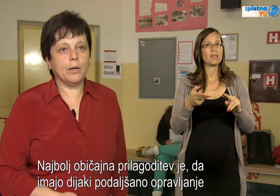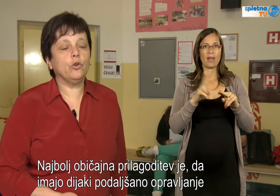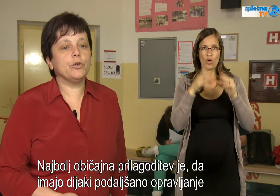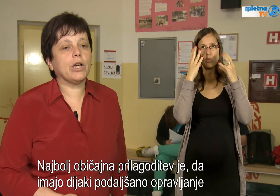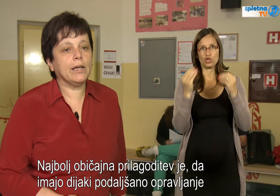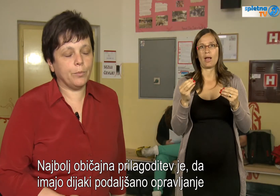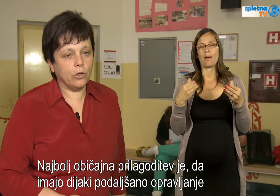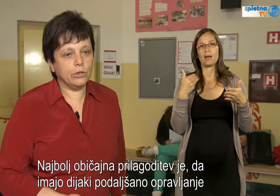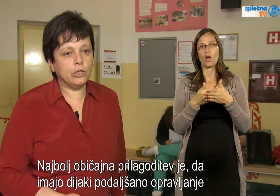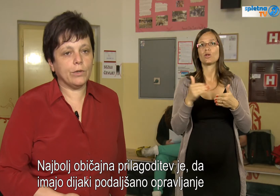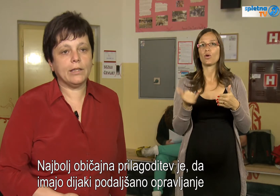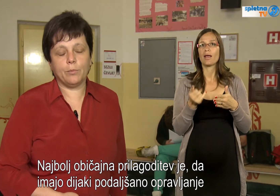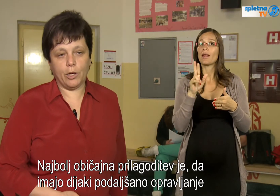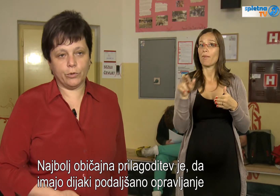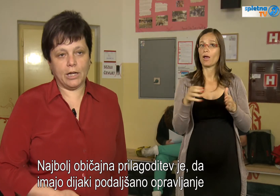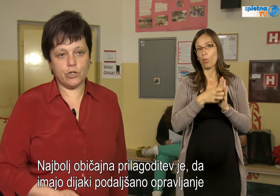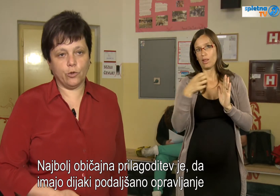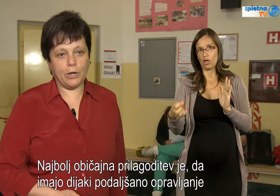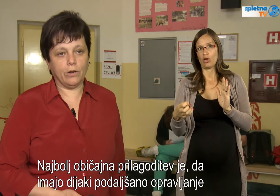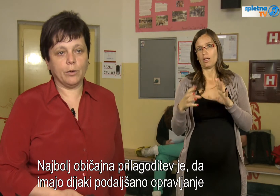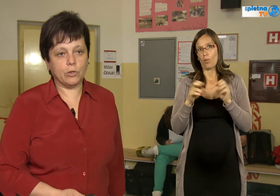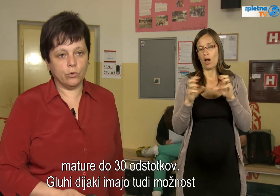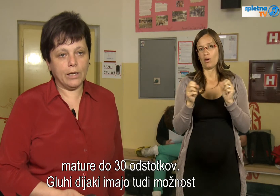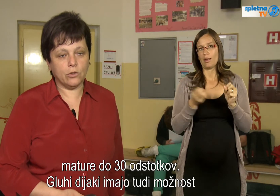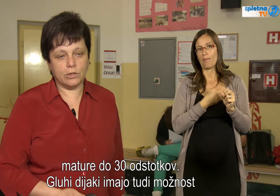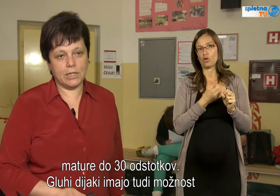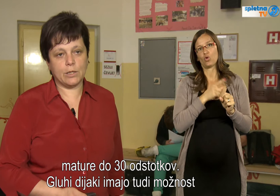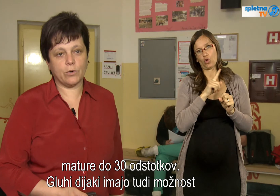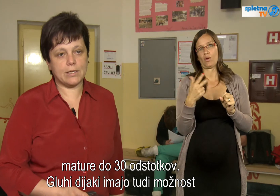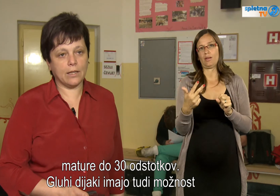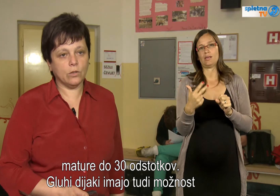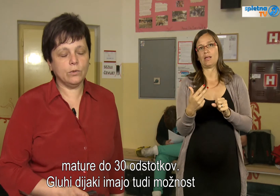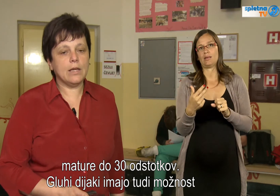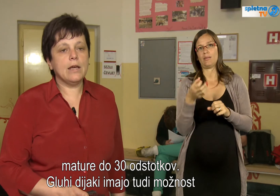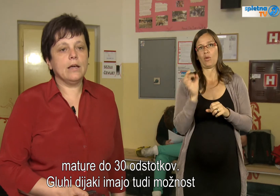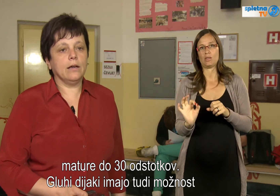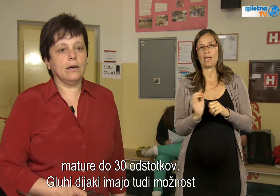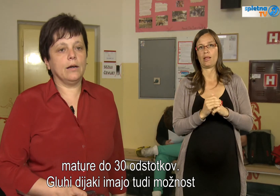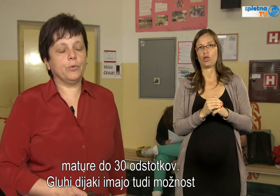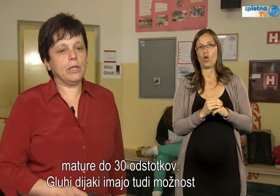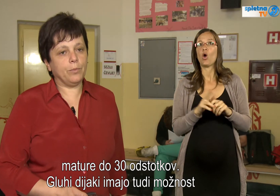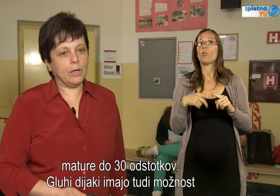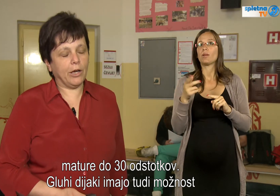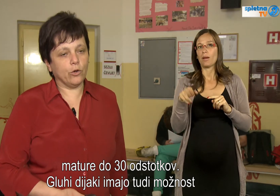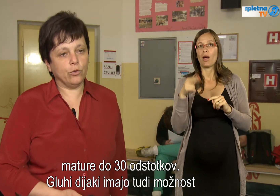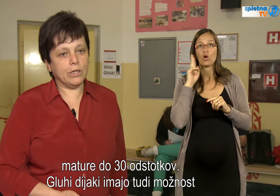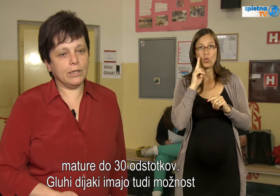Najbolj običajna prilagoditev je, da imajo podaljšano opravljene mature do 30%, potem pa imajo gluhi